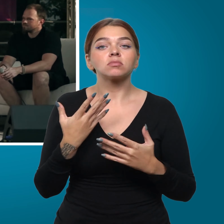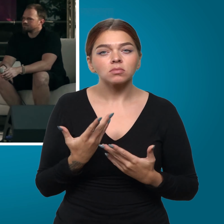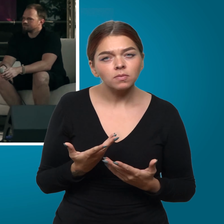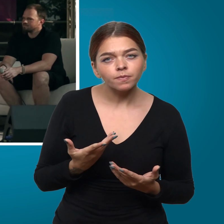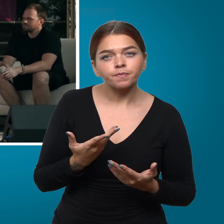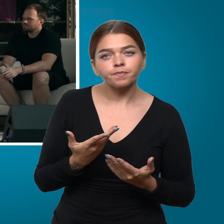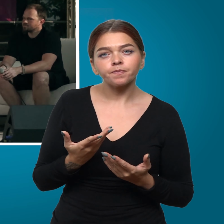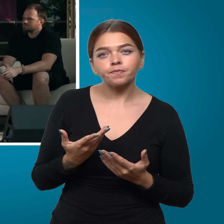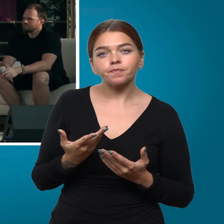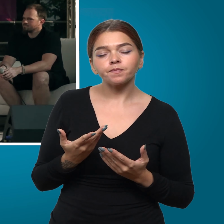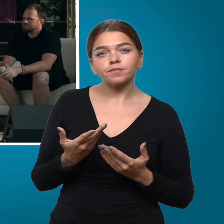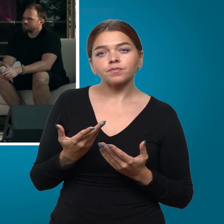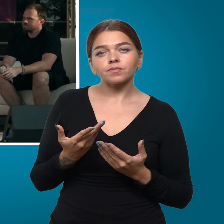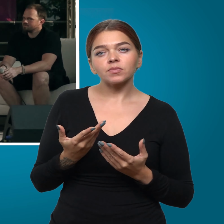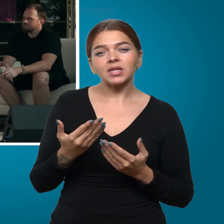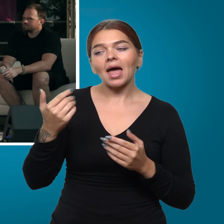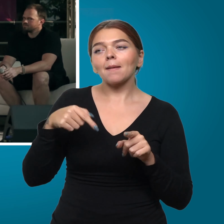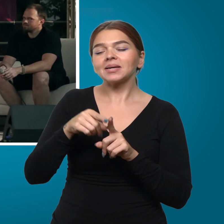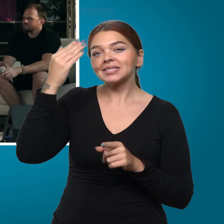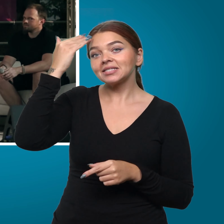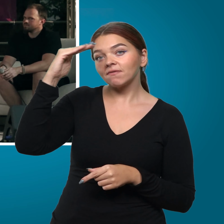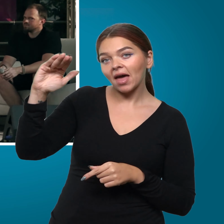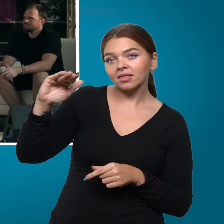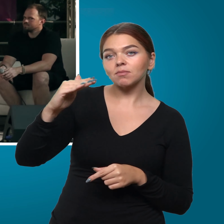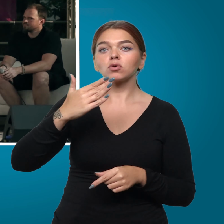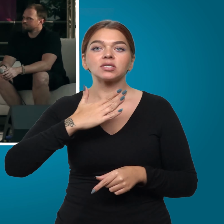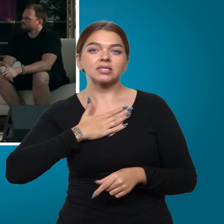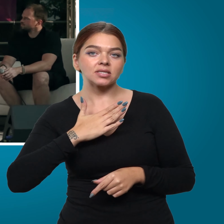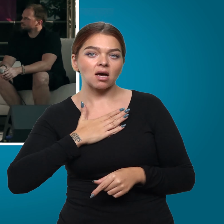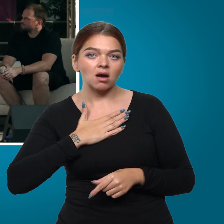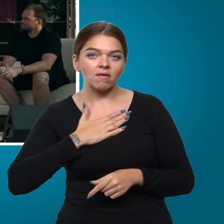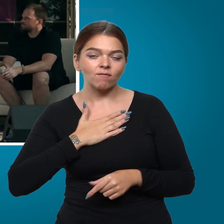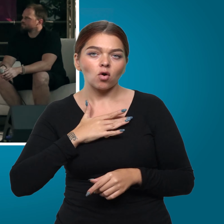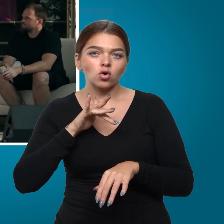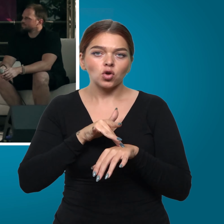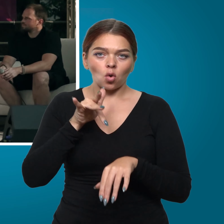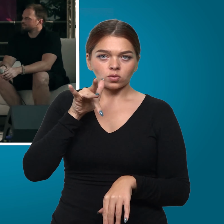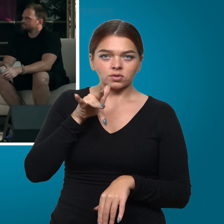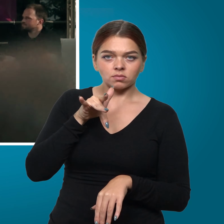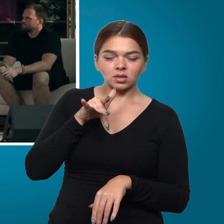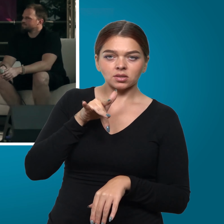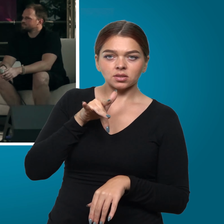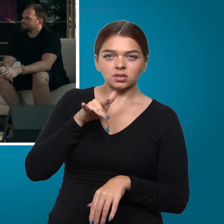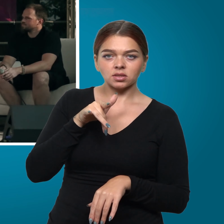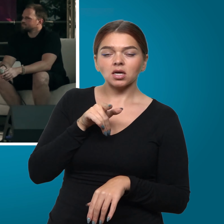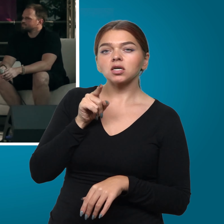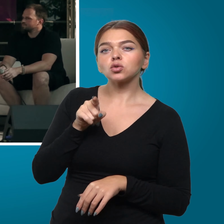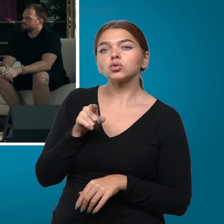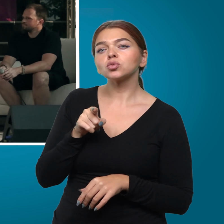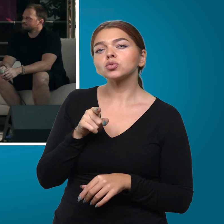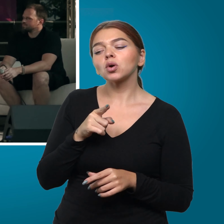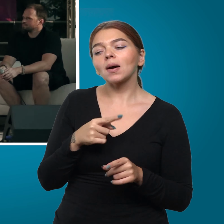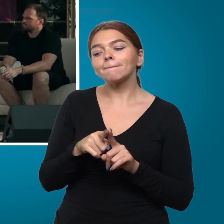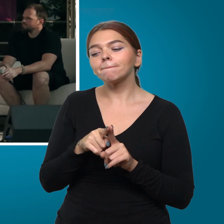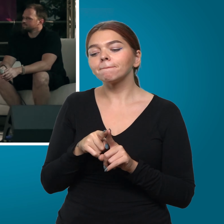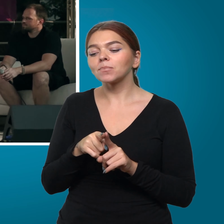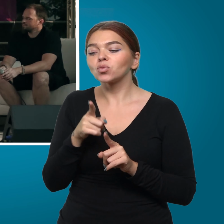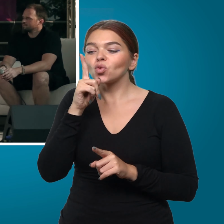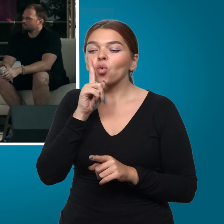jausmas, kai tu kaip ir turėtum, norėtum priklausyti kažkokiai tai bendruomeniai,